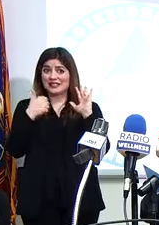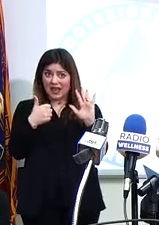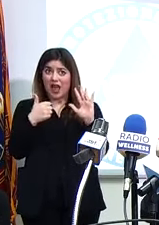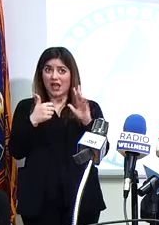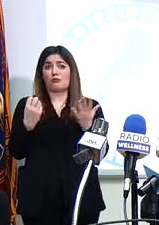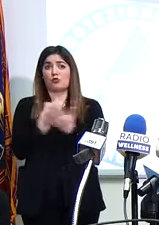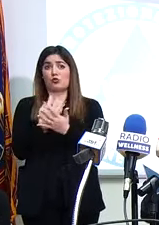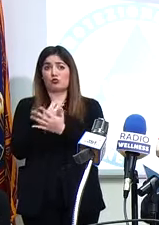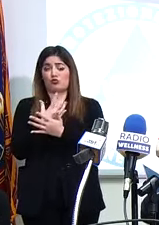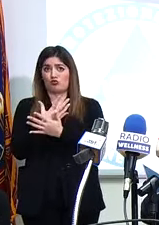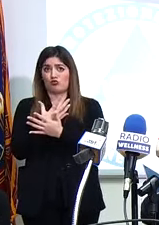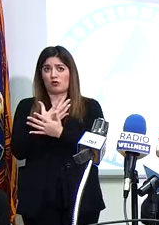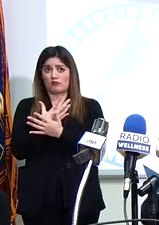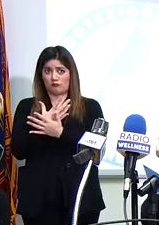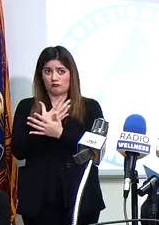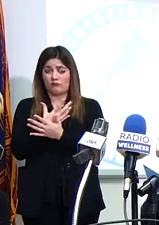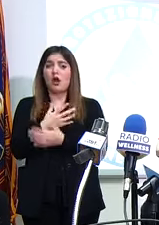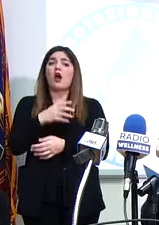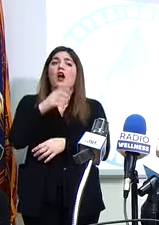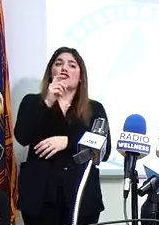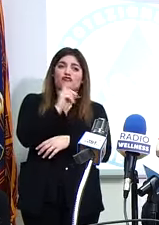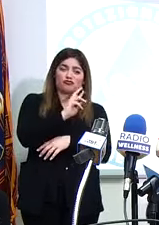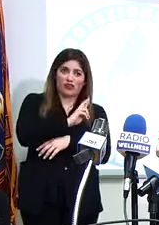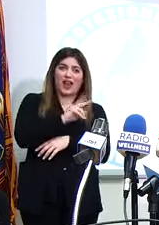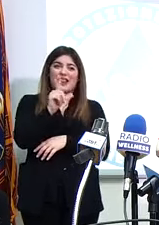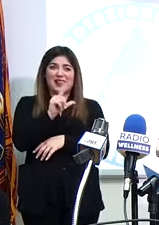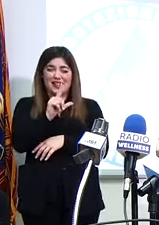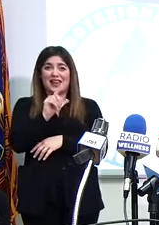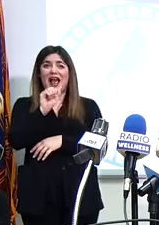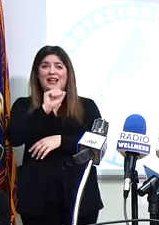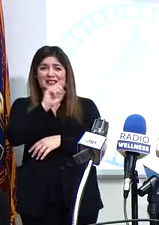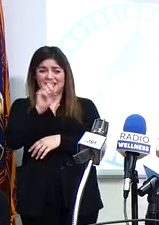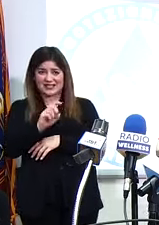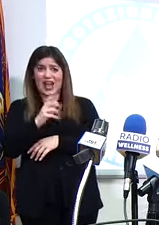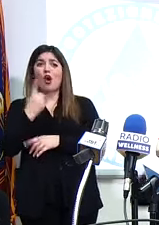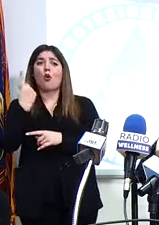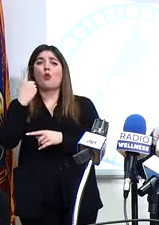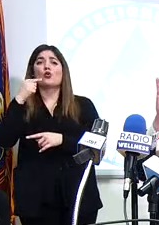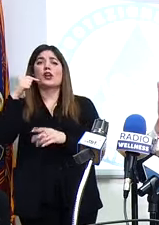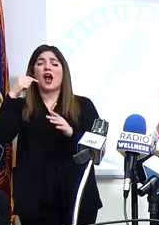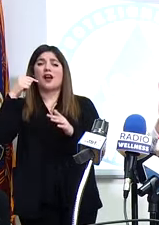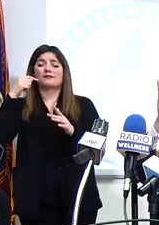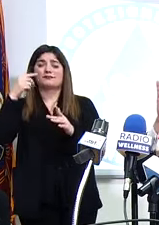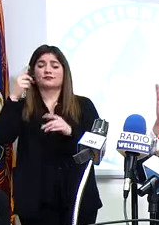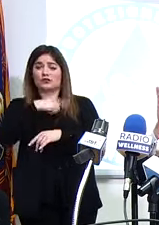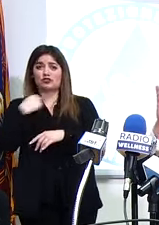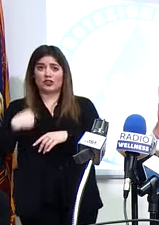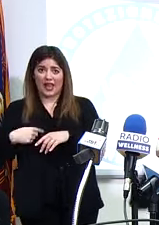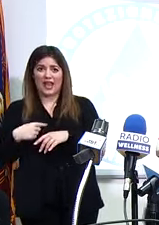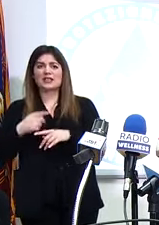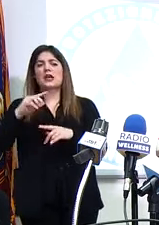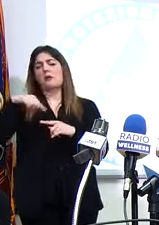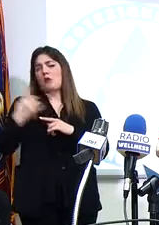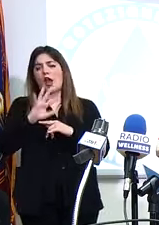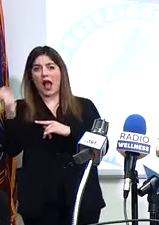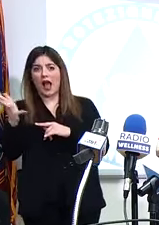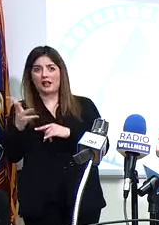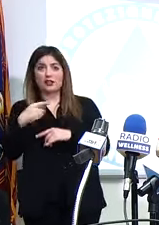detto Regeneron, vi ho detto Lilly, c'è AstraZeneca, c'è Imperial College, c'è una sudcoreana e una cinese. Ci sono sempre i cinesi, eh?